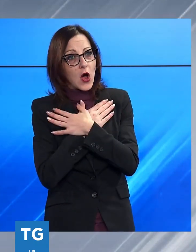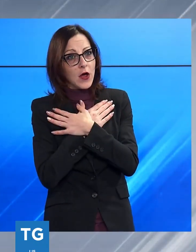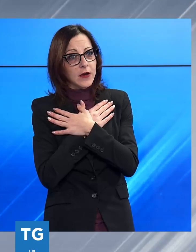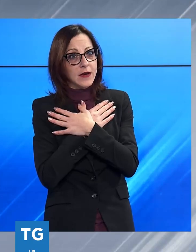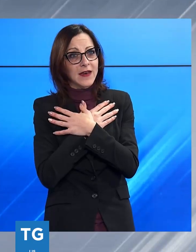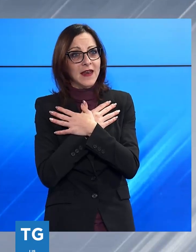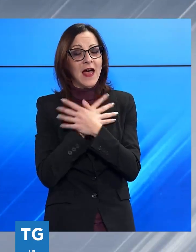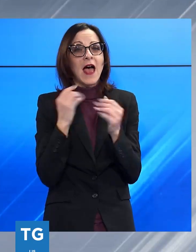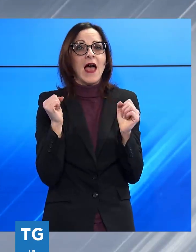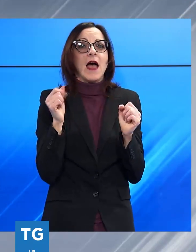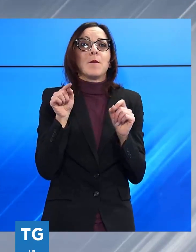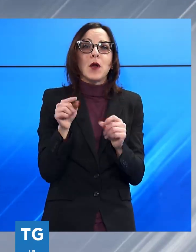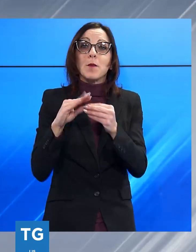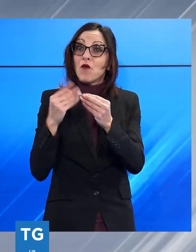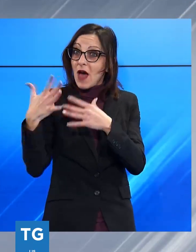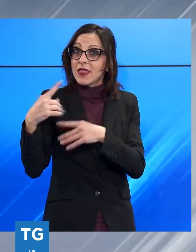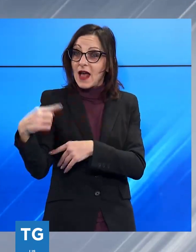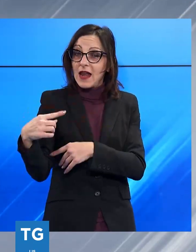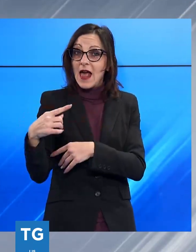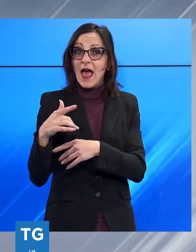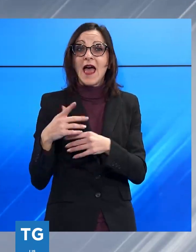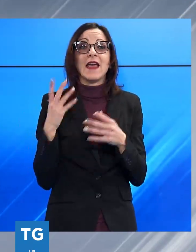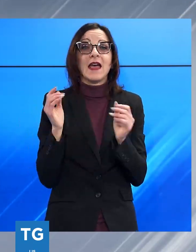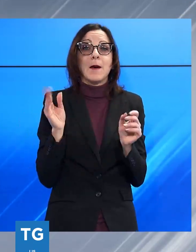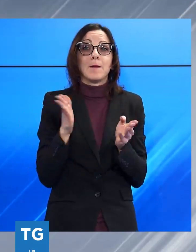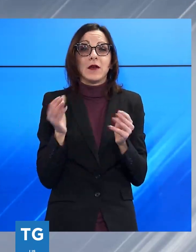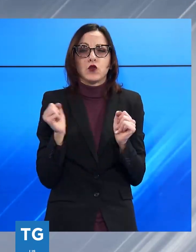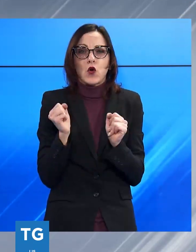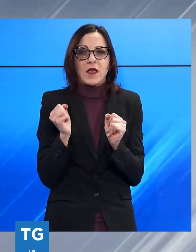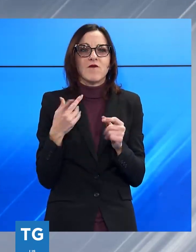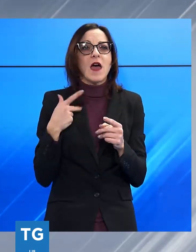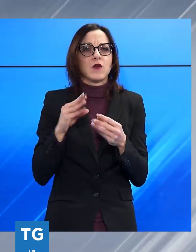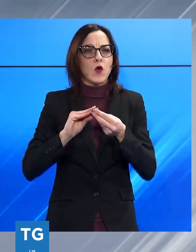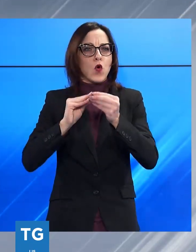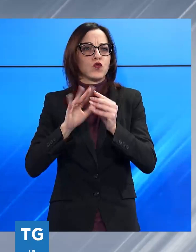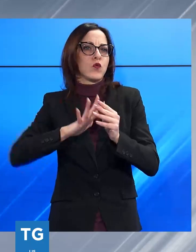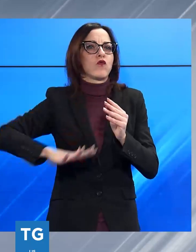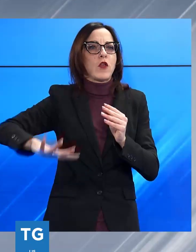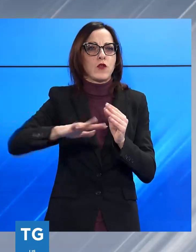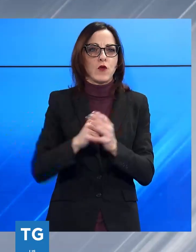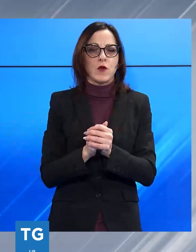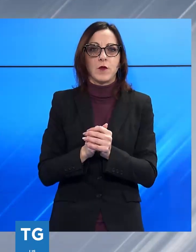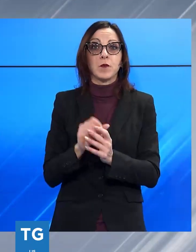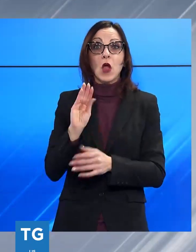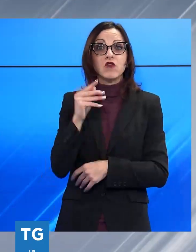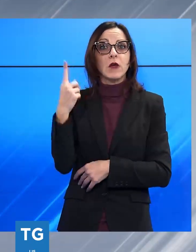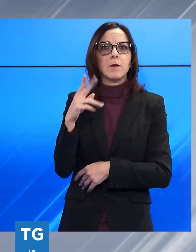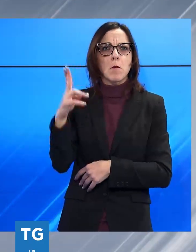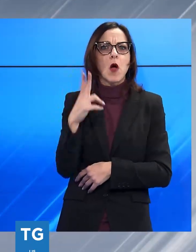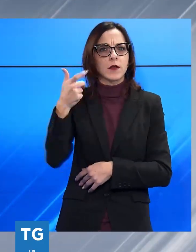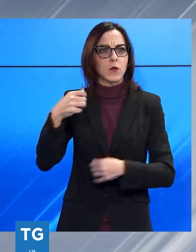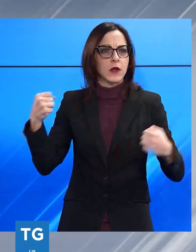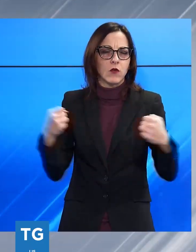il presepe intorno la capannuccia che vediamo in grazie alla stessa che realizzò la giovane prima di morire prematuramente in un tragico incidente